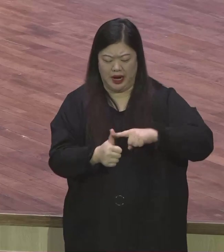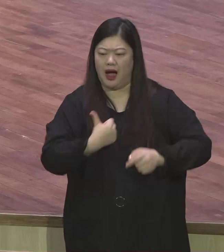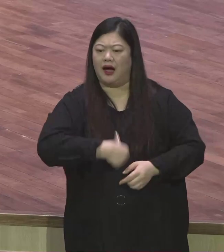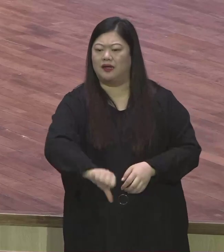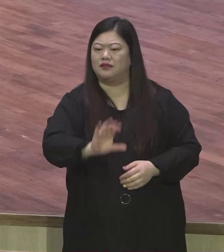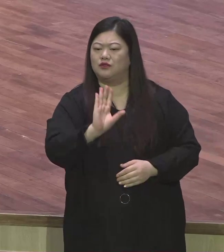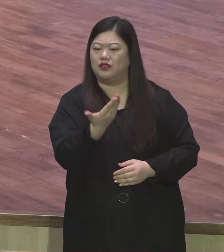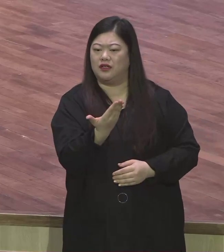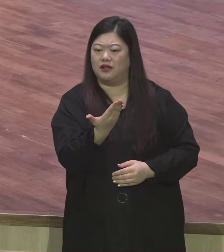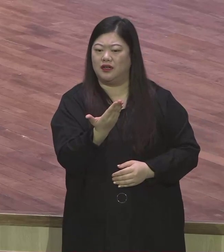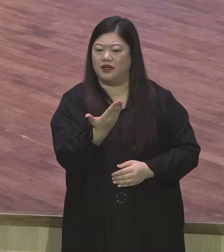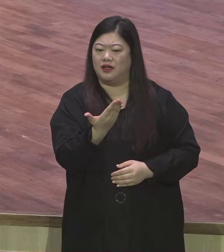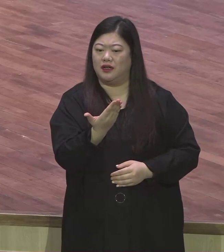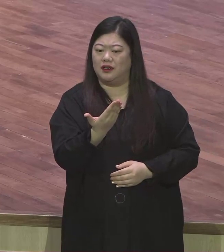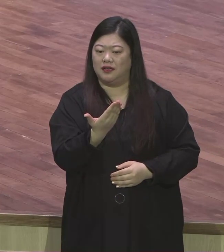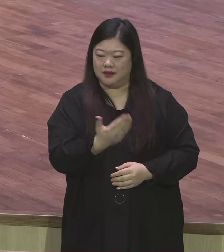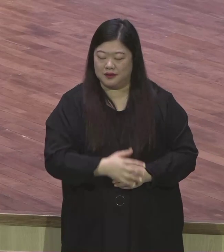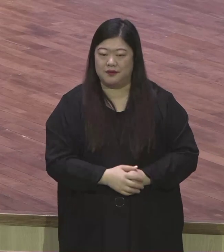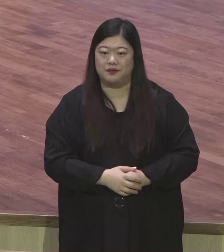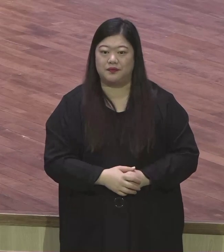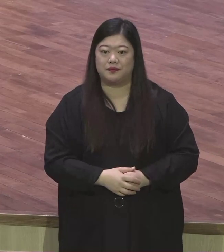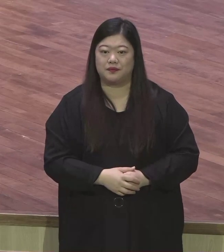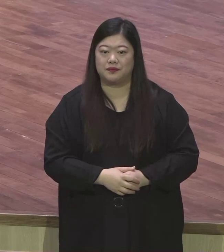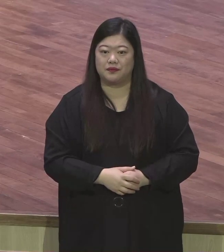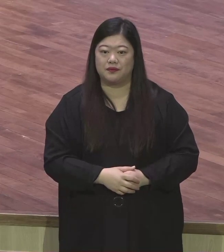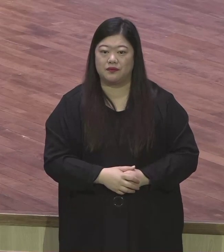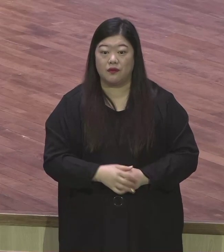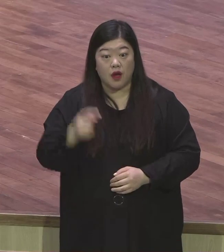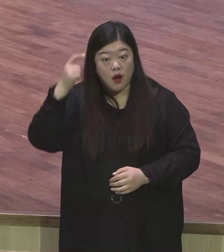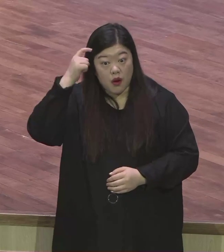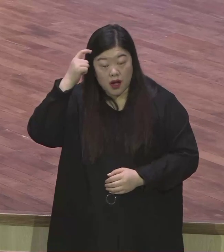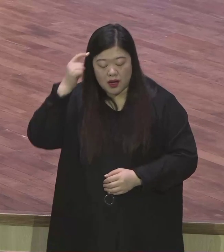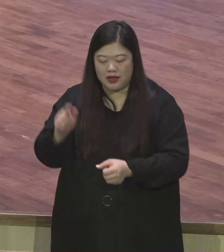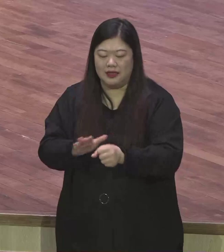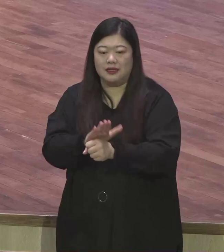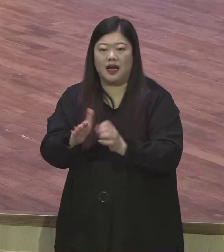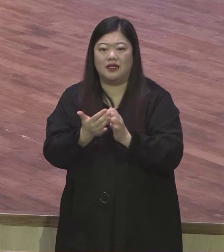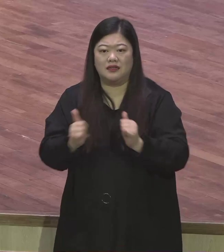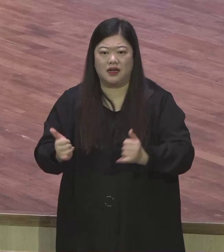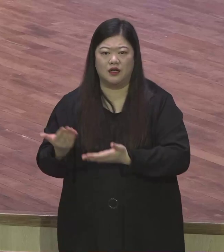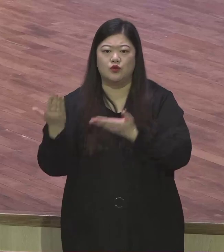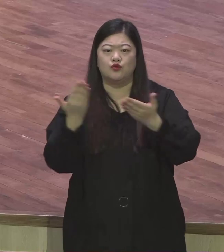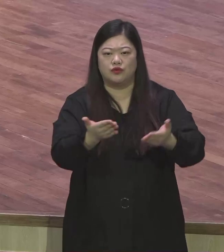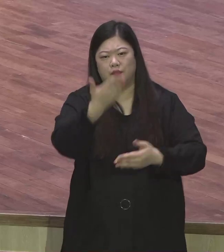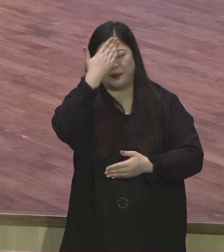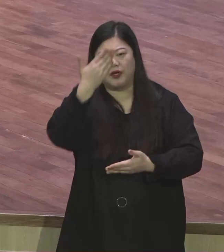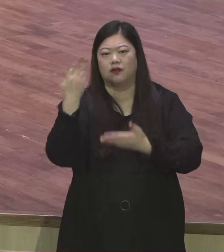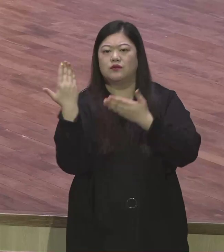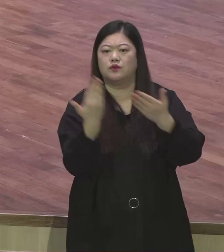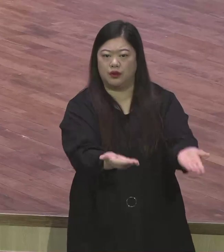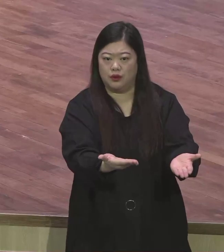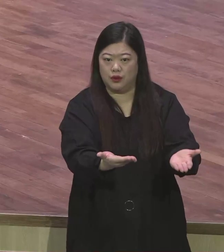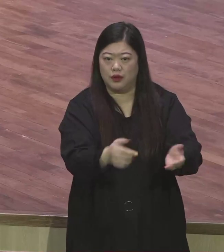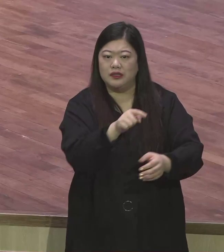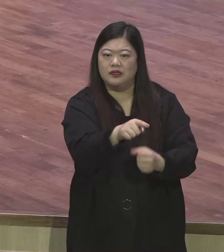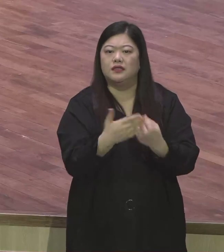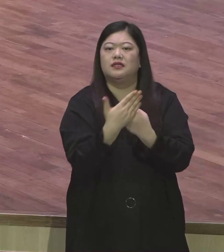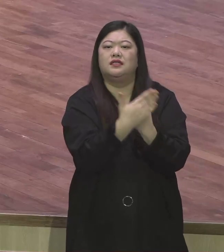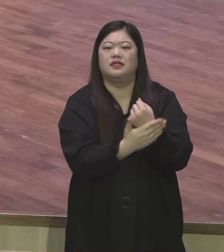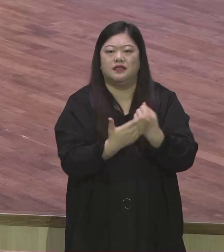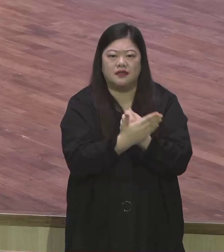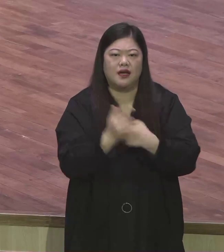하셨으니 이는 그가 사랑하시는 자 안에서 우리에게 거저 주시는 바 그